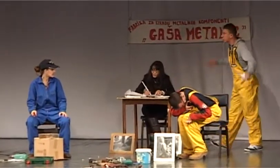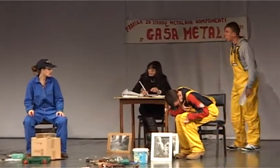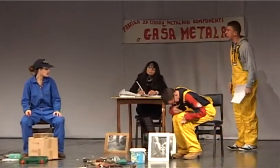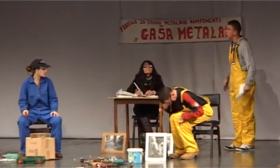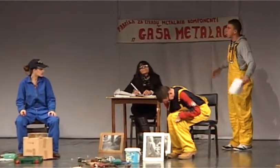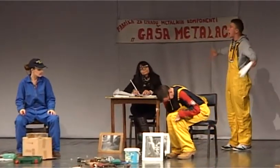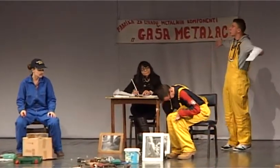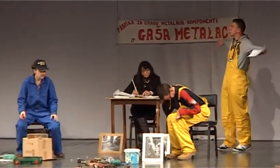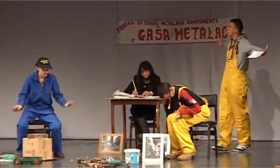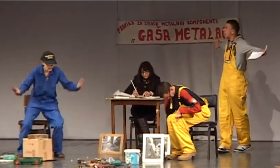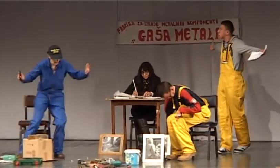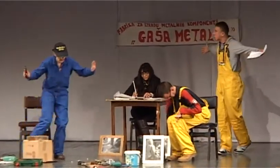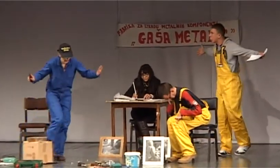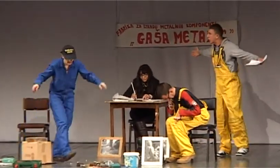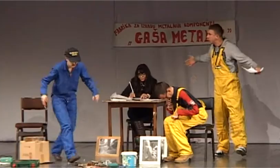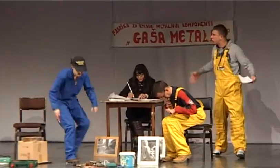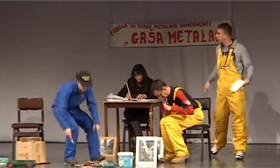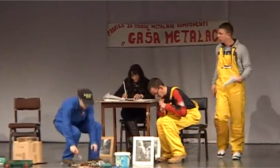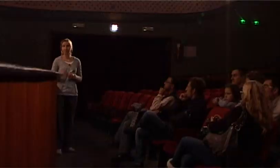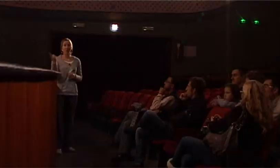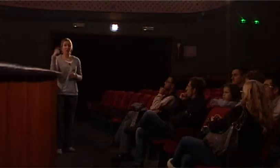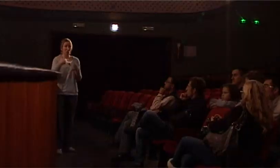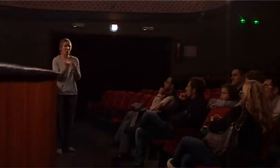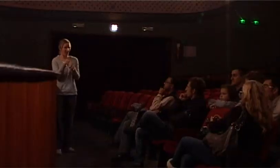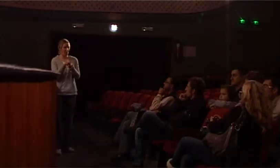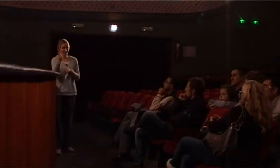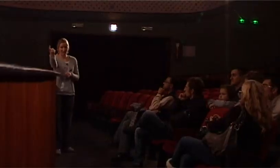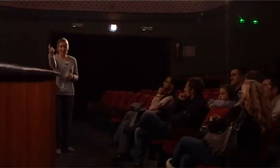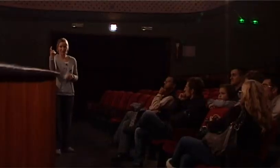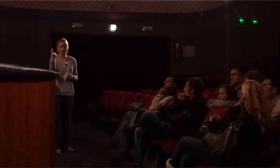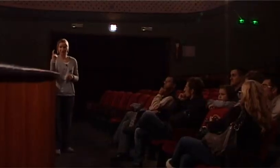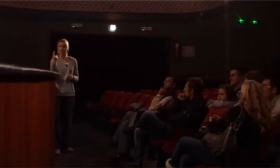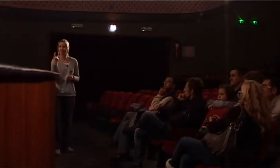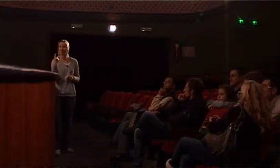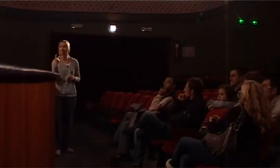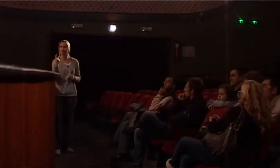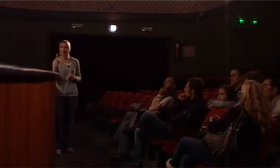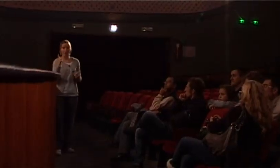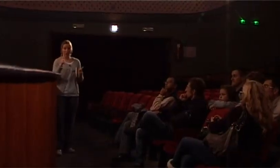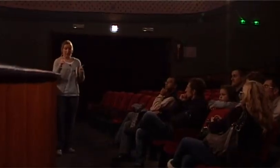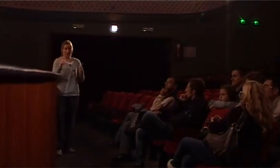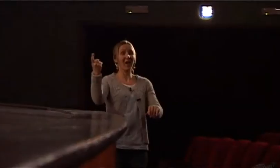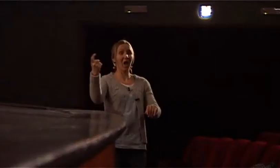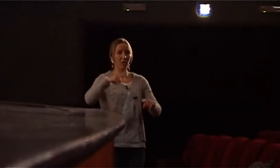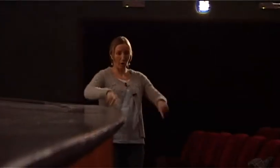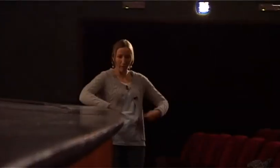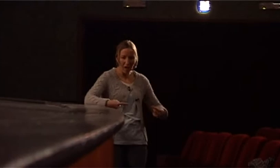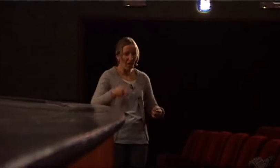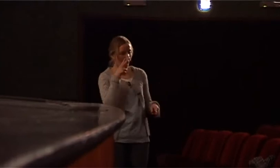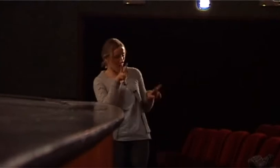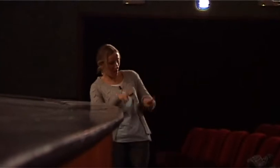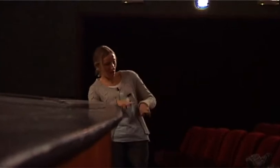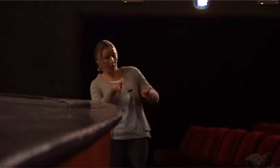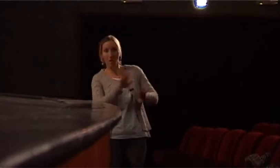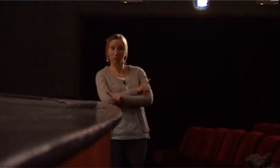kao ukras ove. Kako s njima nešto da uradimo? Evo, upravo sad trebim da ga dočekam. Nemoj kad dođe da ga zove ovako, onako,